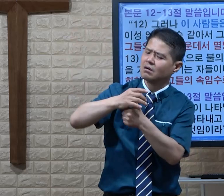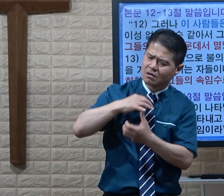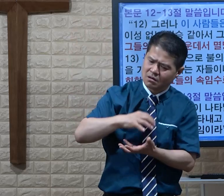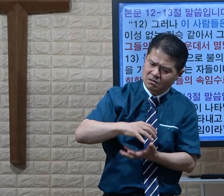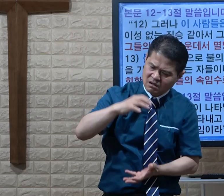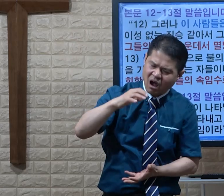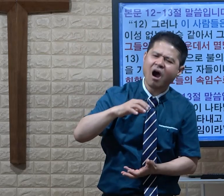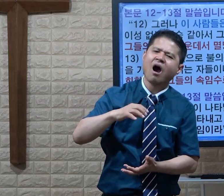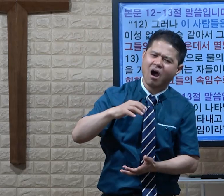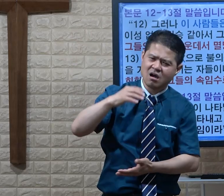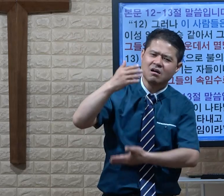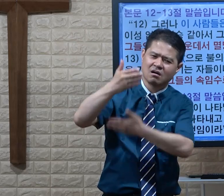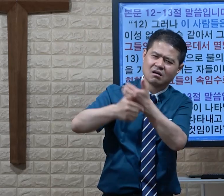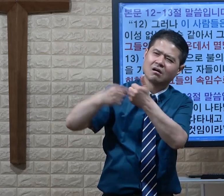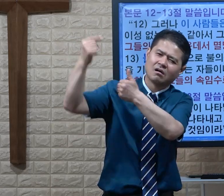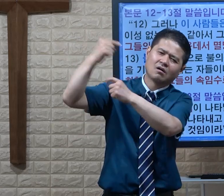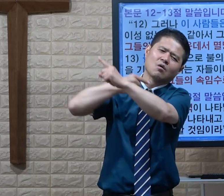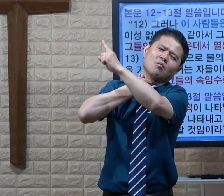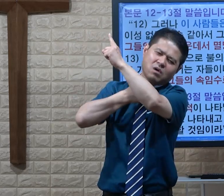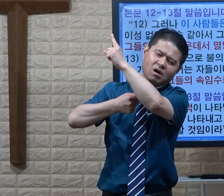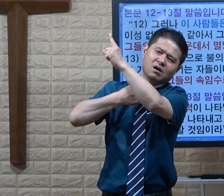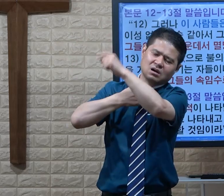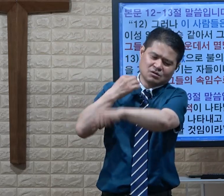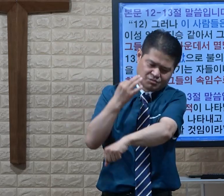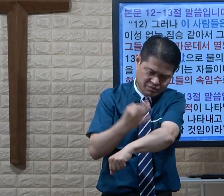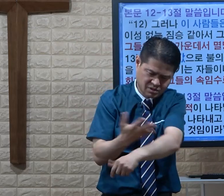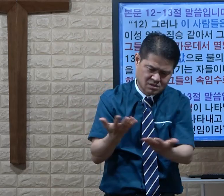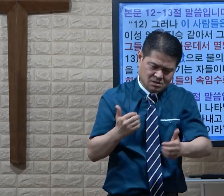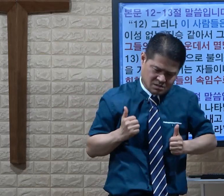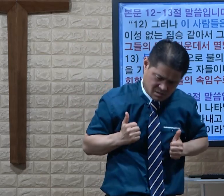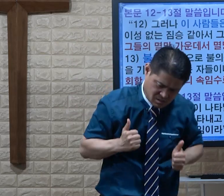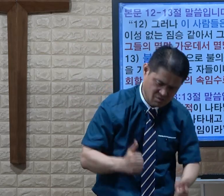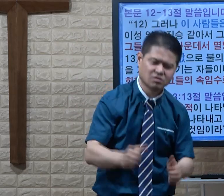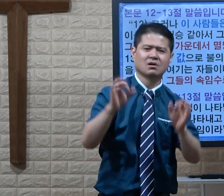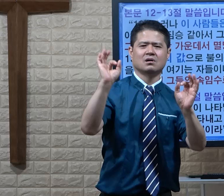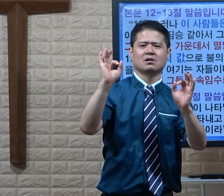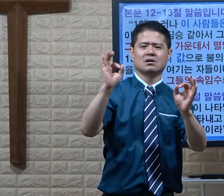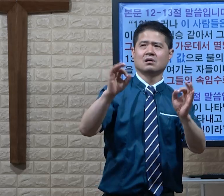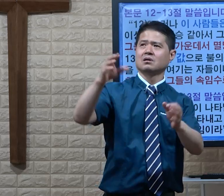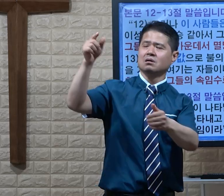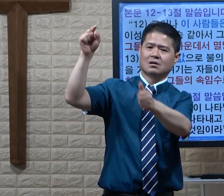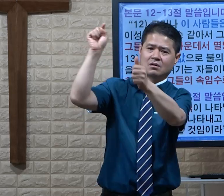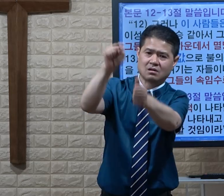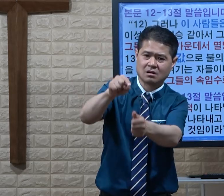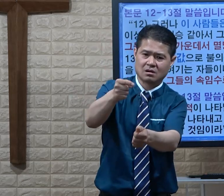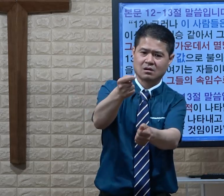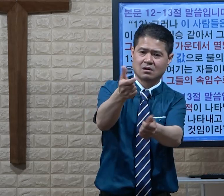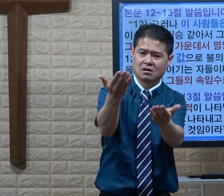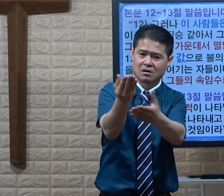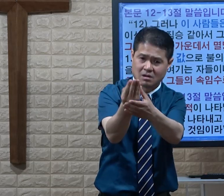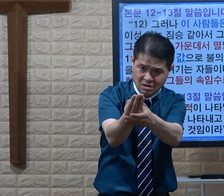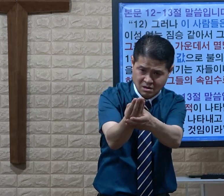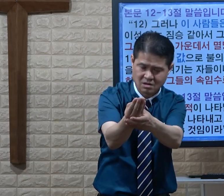이렇게 불평만 할 것이 아니라 오히려 하나님이 이 사람은 저 일을 원했고 나는 이